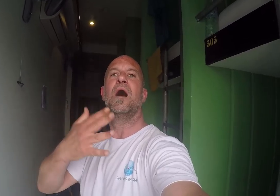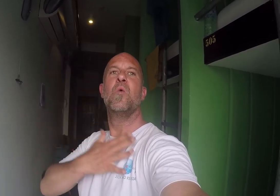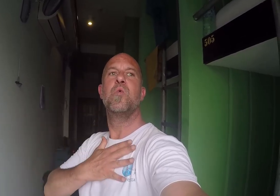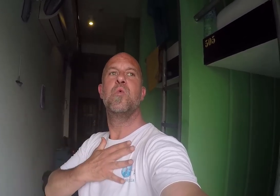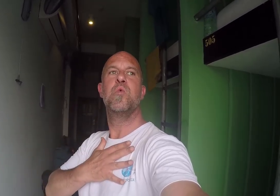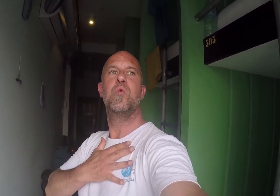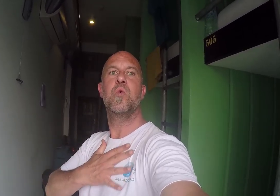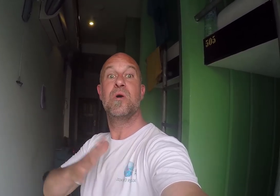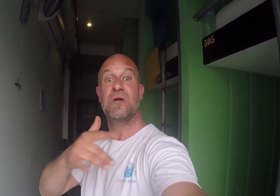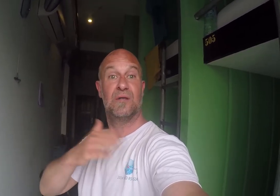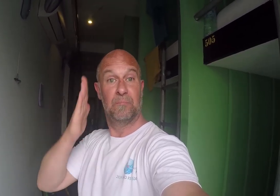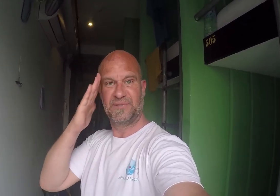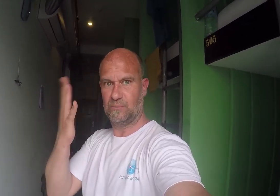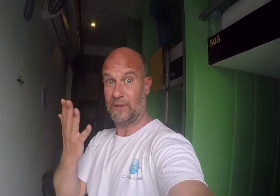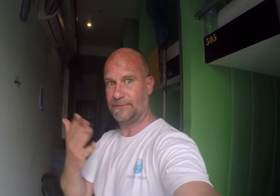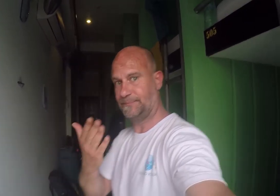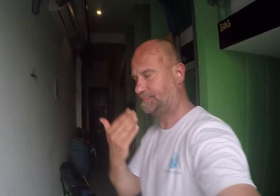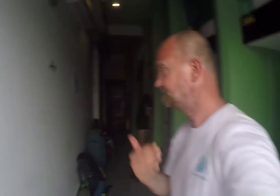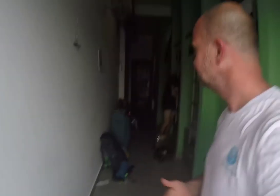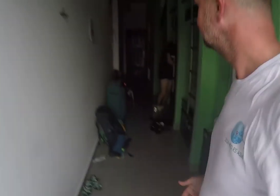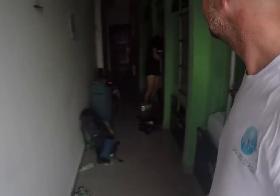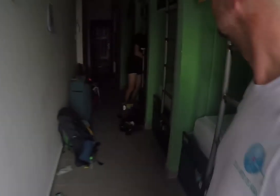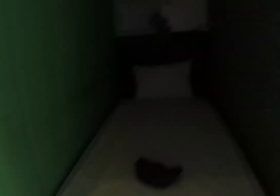Endlich! Ich bin im Hostel. Wo ich schlafe, seht her.